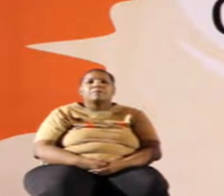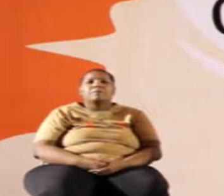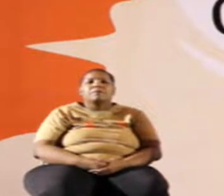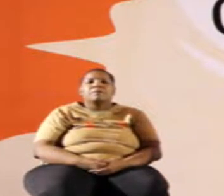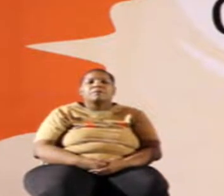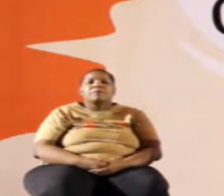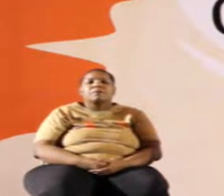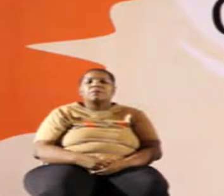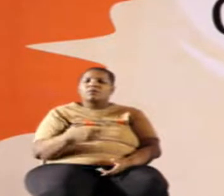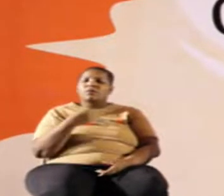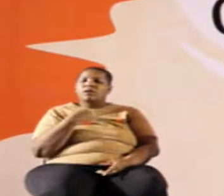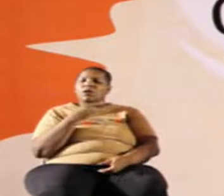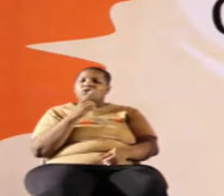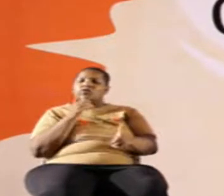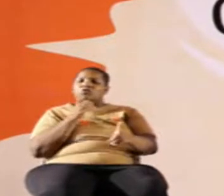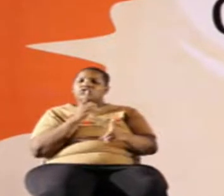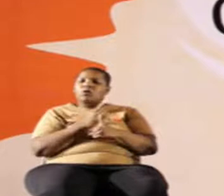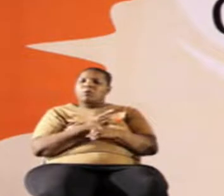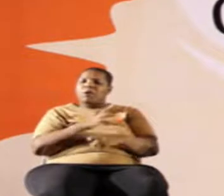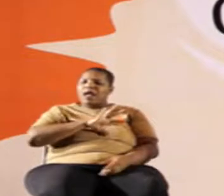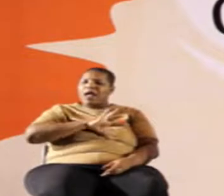E eu descobri que a maioria das mulheres